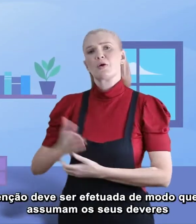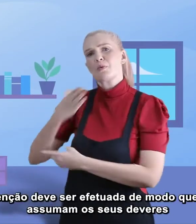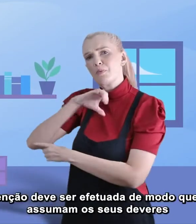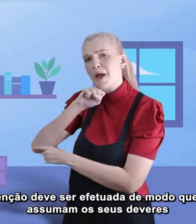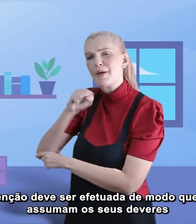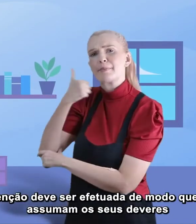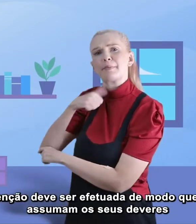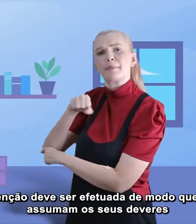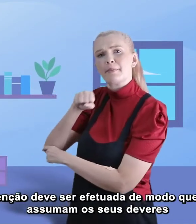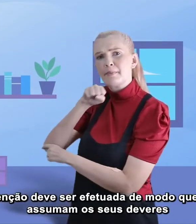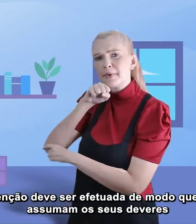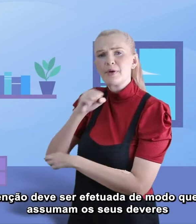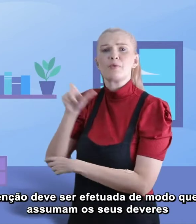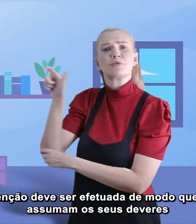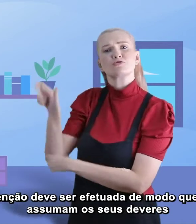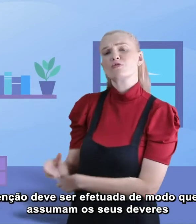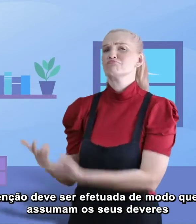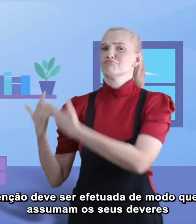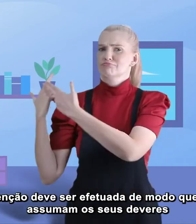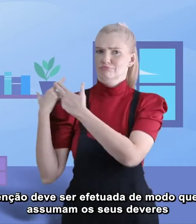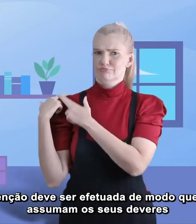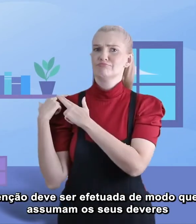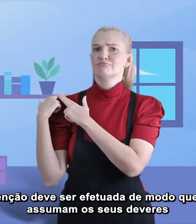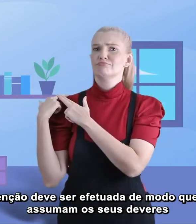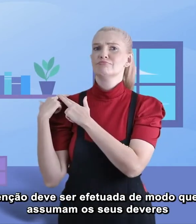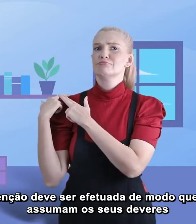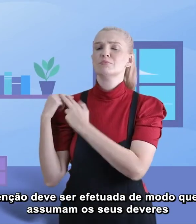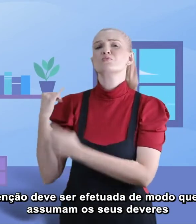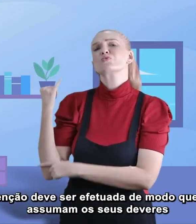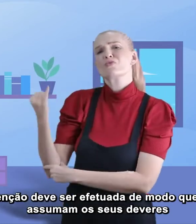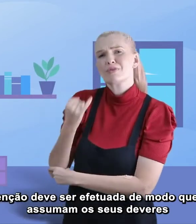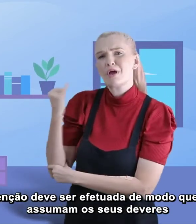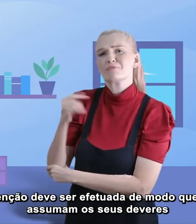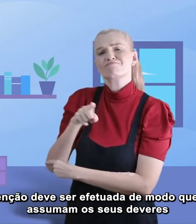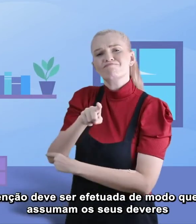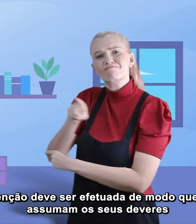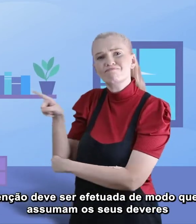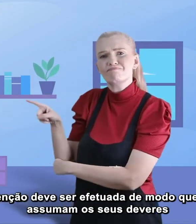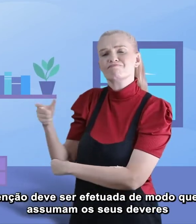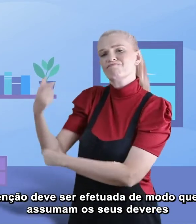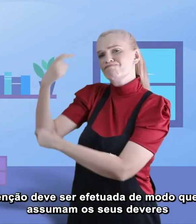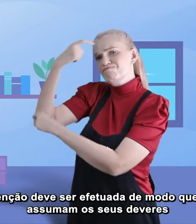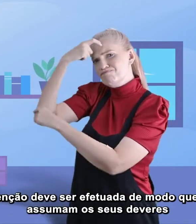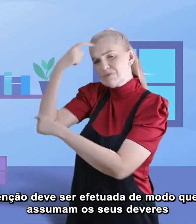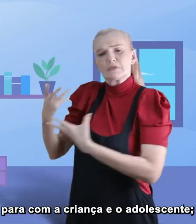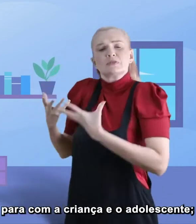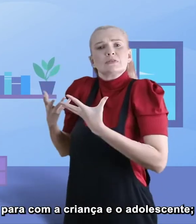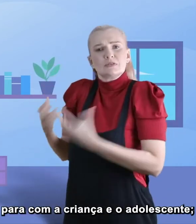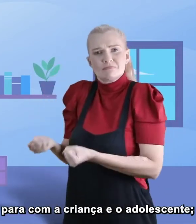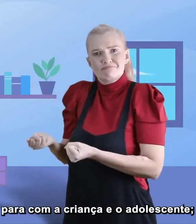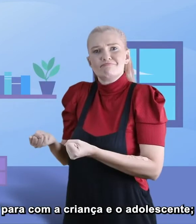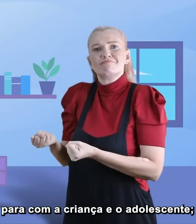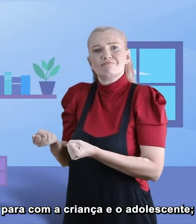A intervenção deve ser efetuada de modo que os pais assumam os seus deveres para com a criança e